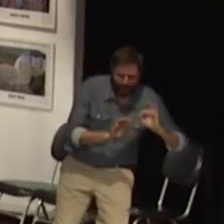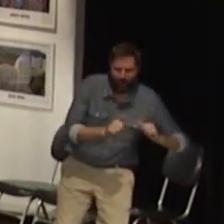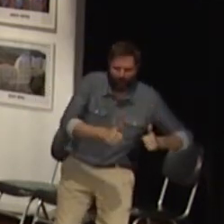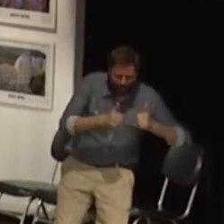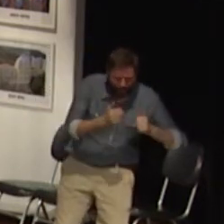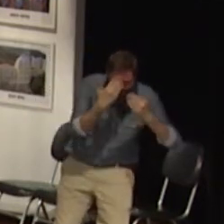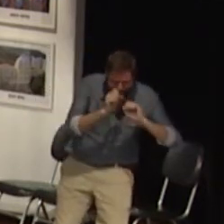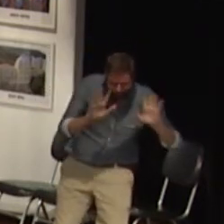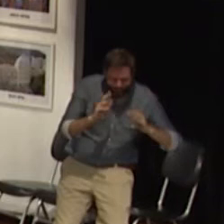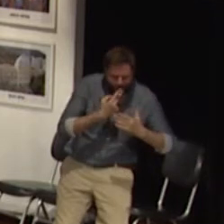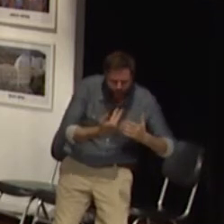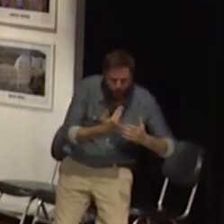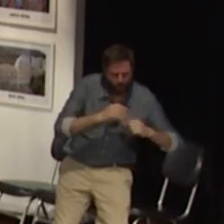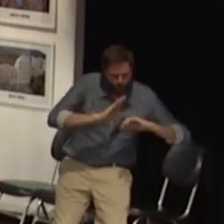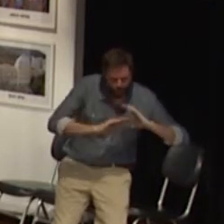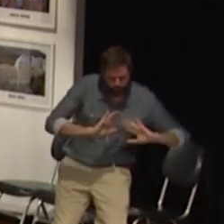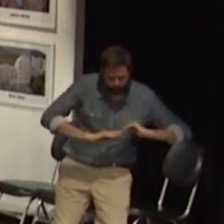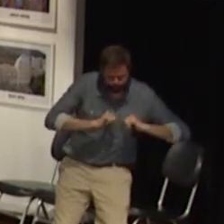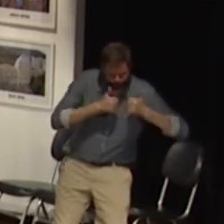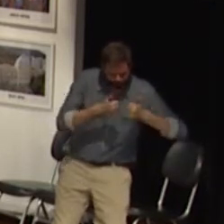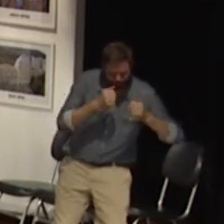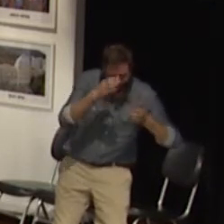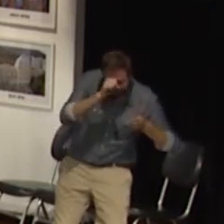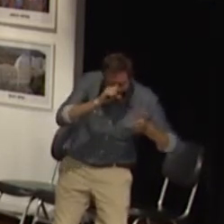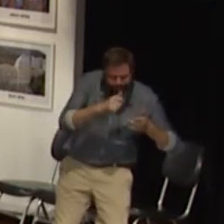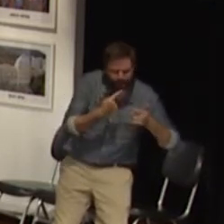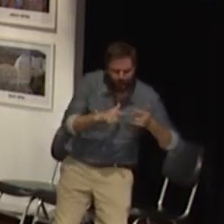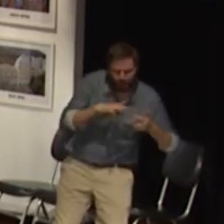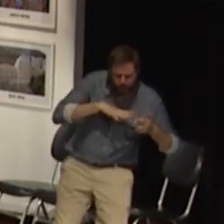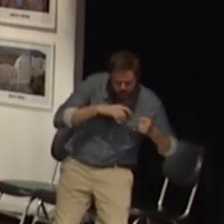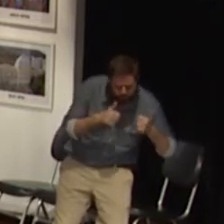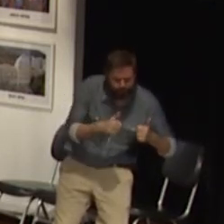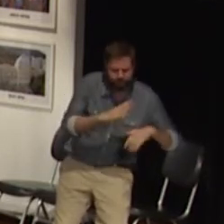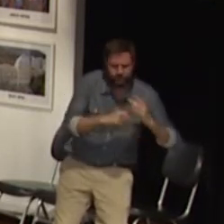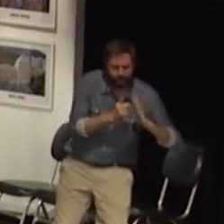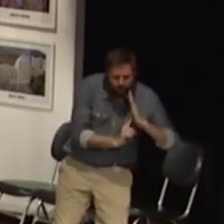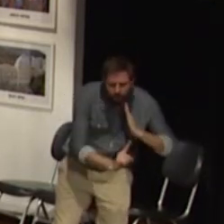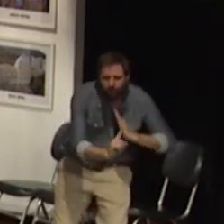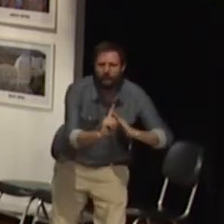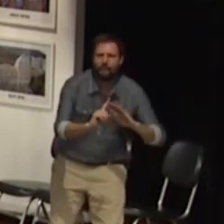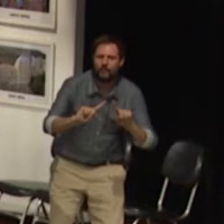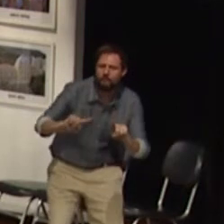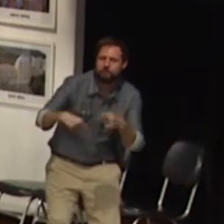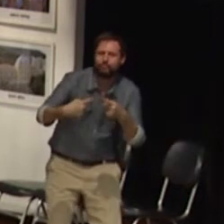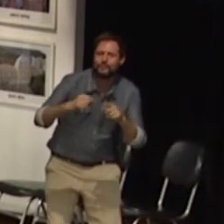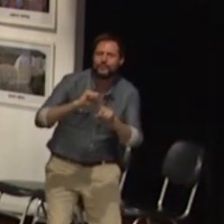precisa ter preparo, precisa ter de uma forma clara, bilíngue, a sua língua, o português, ok.